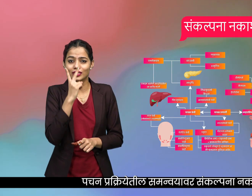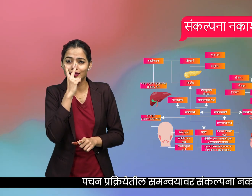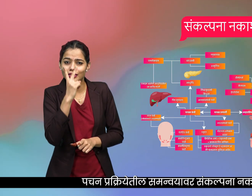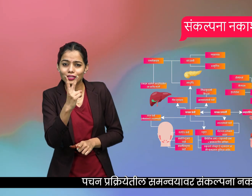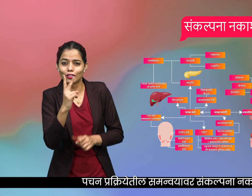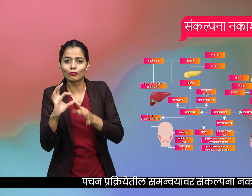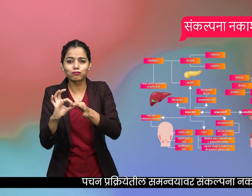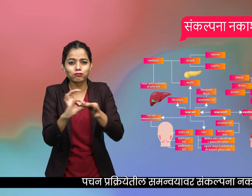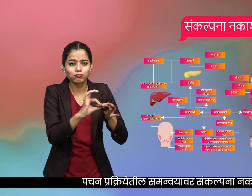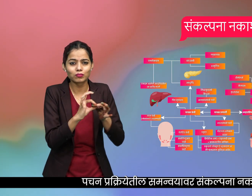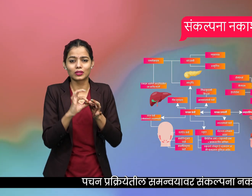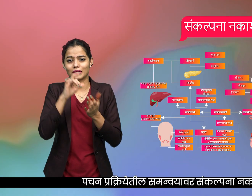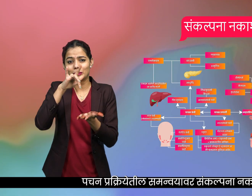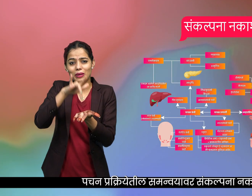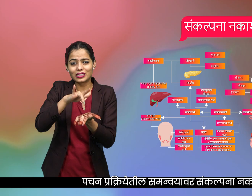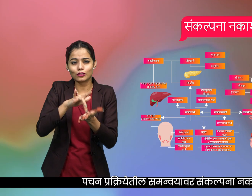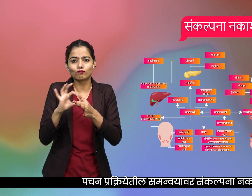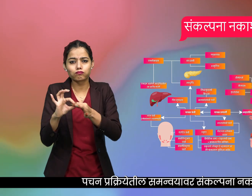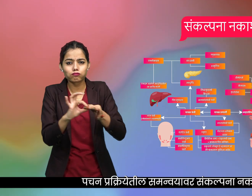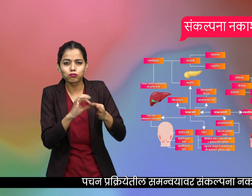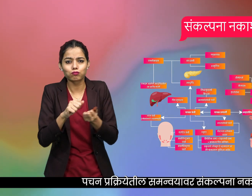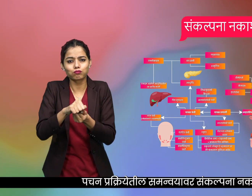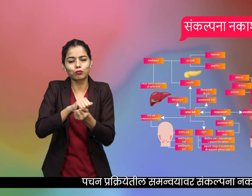पचन प्रक्रियेतील समन्वयावर संकल्पना नकाशा पाहू.